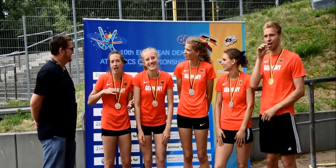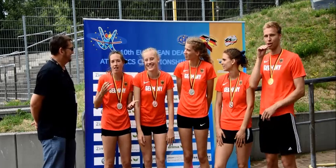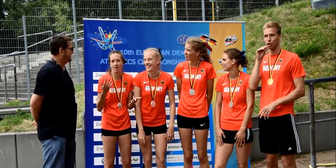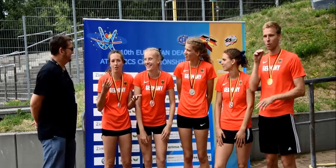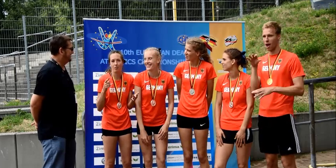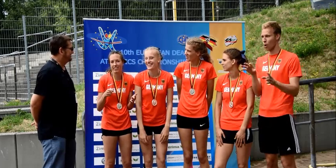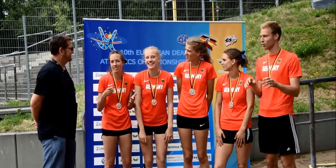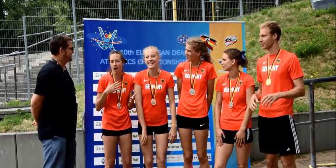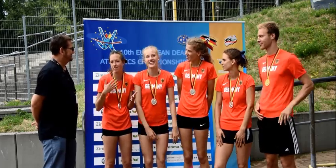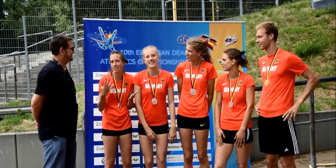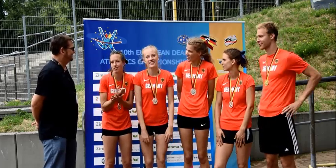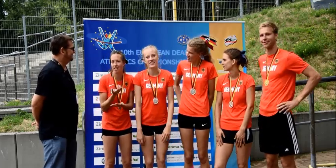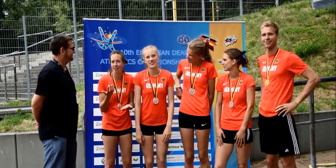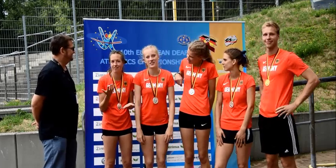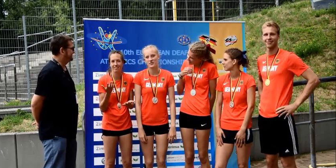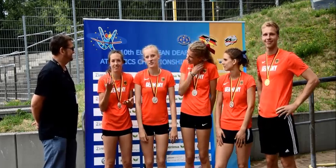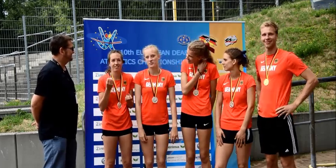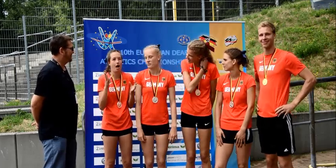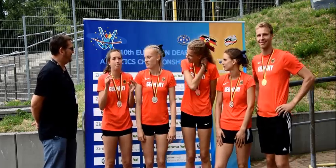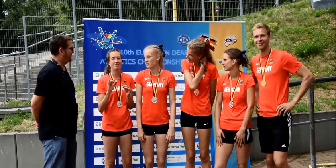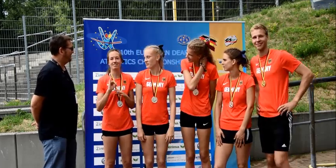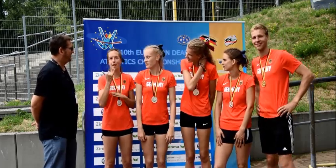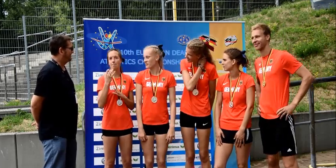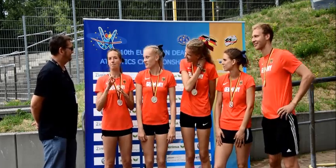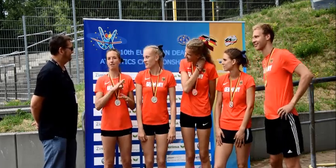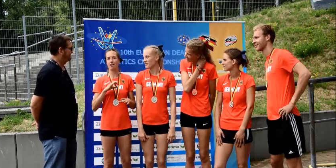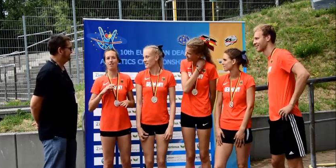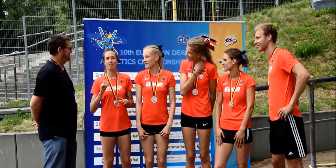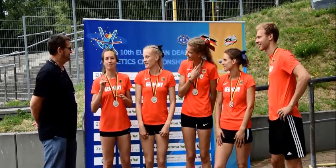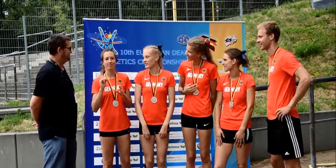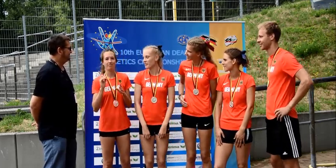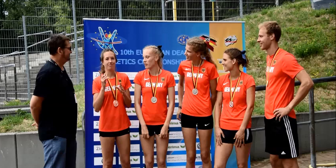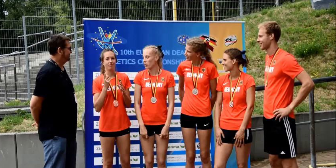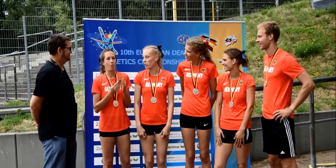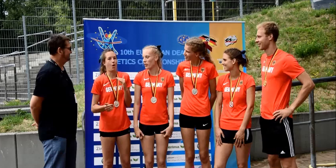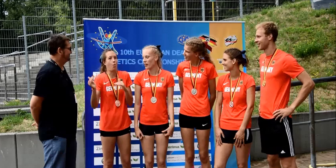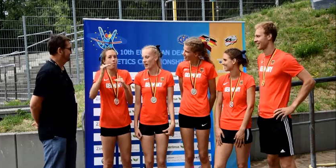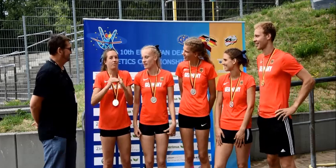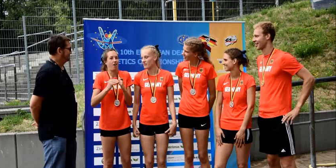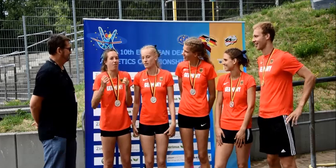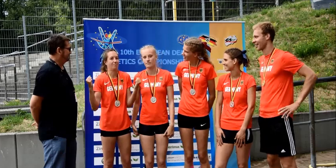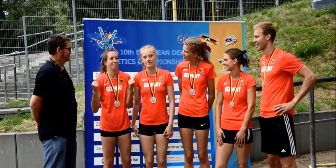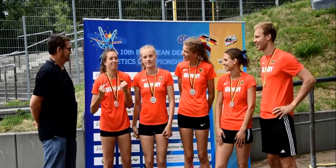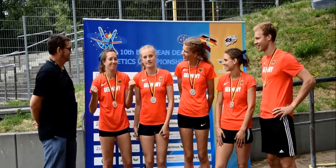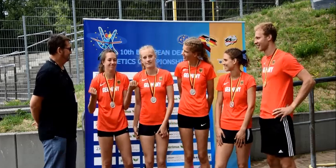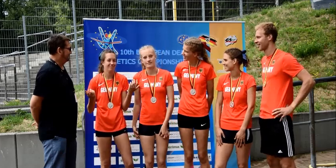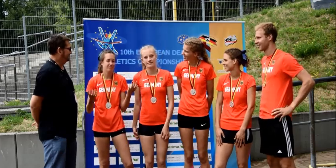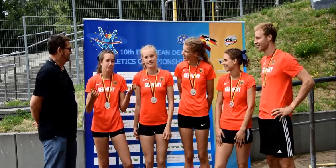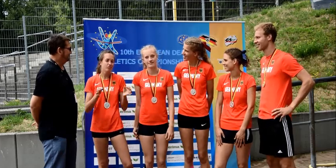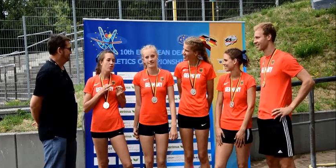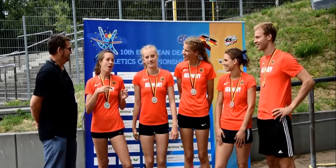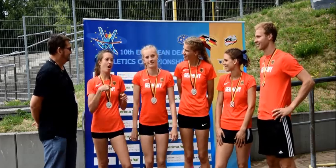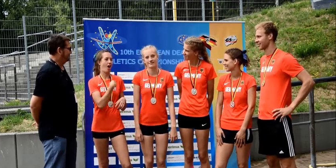eine. Wir haben auf eine Medaille gehofft und wir haben es geschafft, Silbermedaille zu holen. Also das ist einfach eine